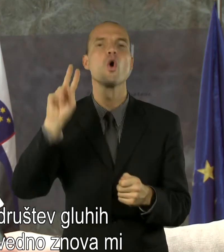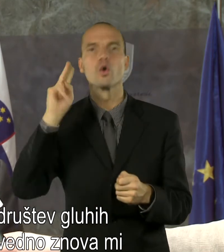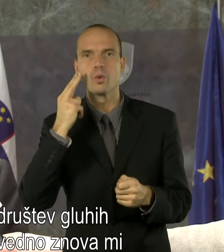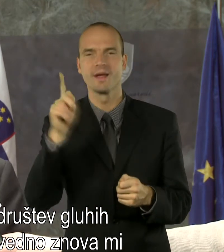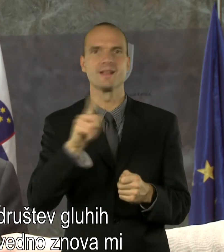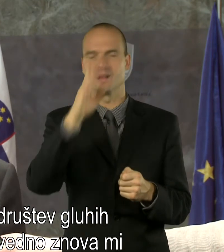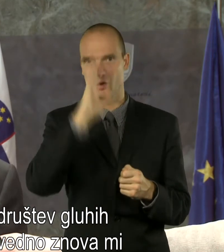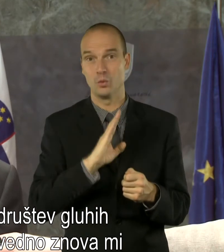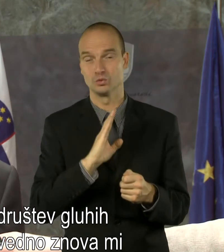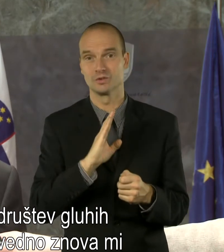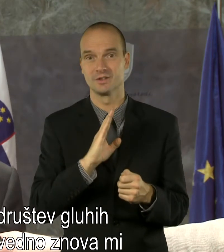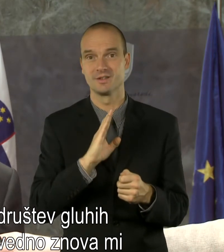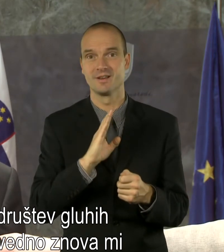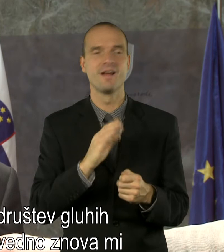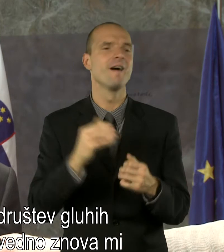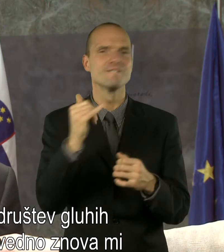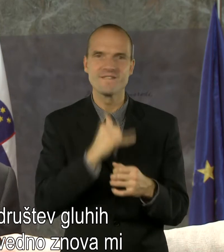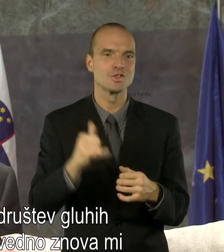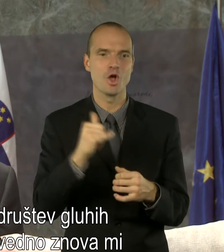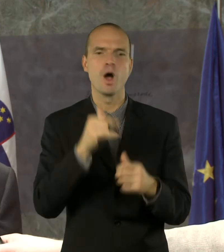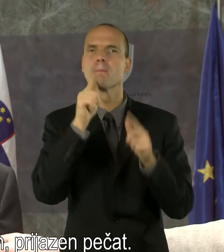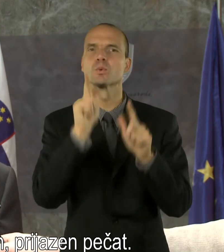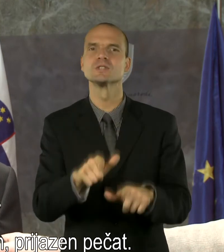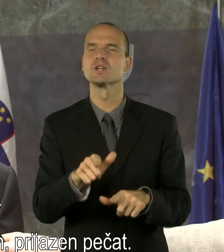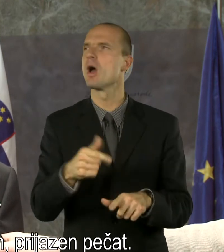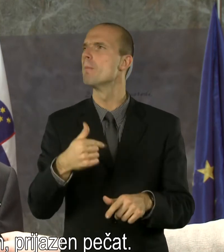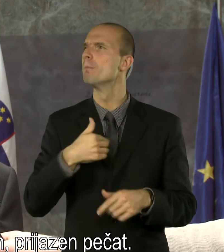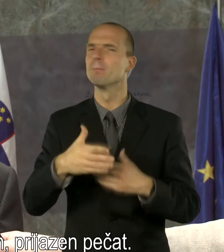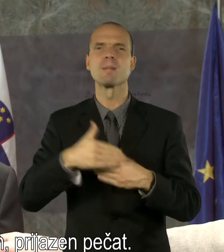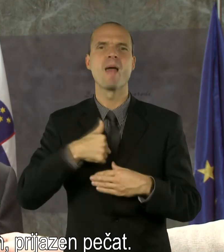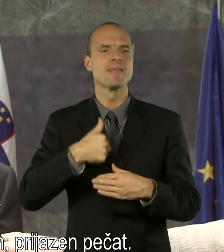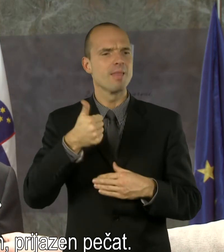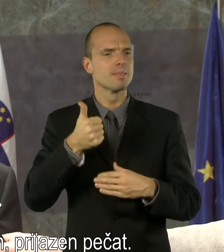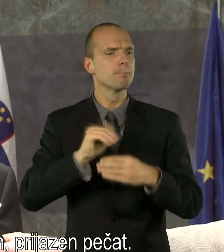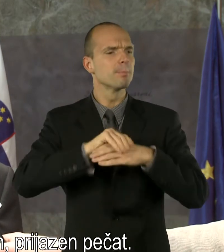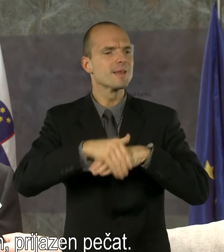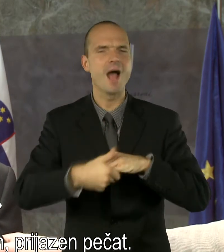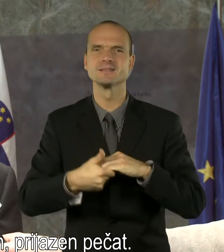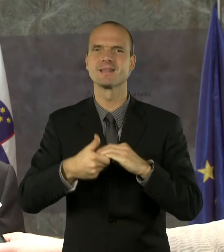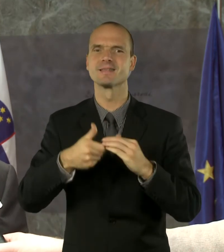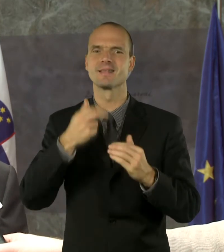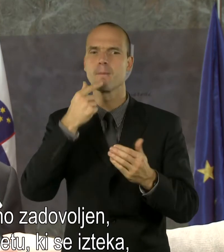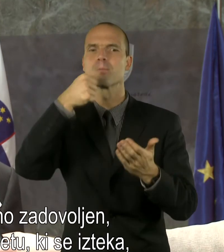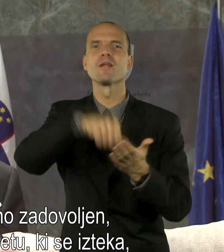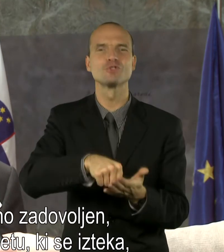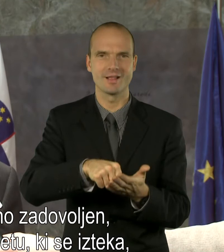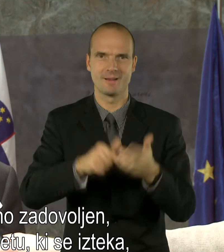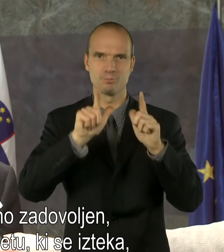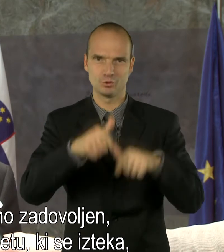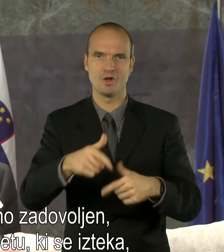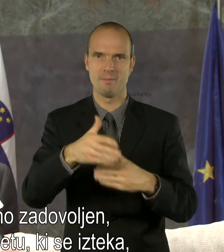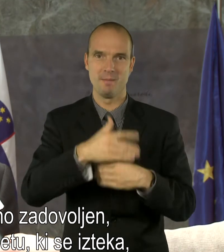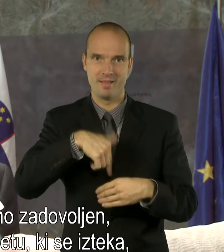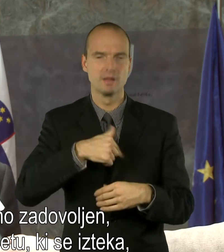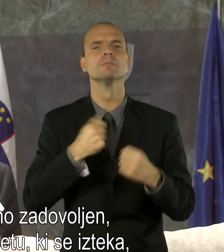društev gluhih in naglušnih, kajti vedno znova pustijo pri meni en poseben, prijazen pečat, zato sem resnično